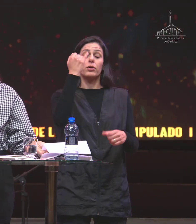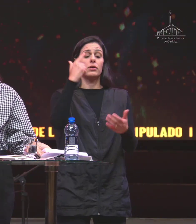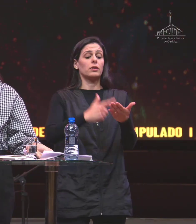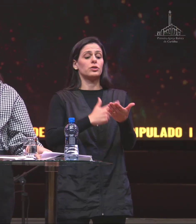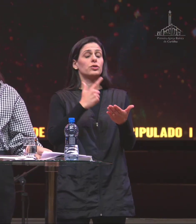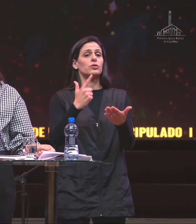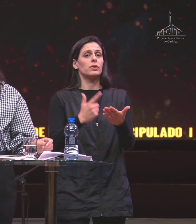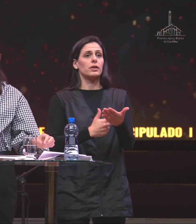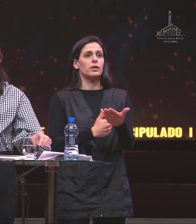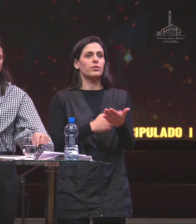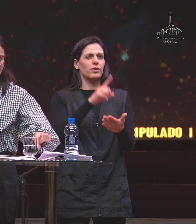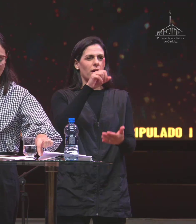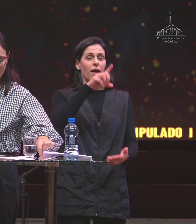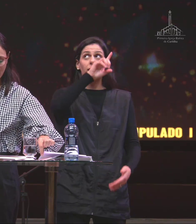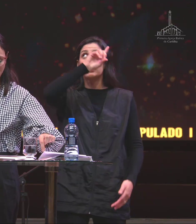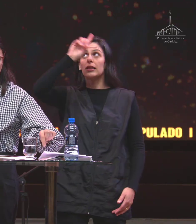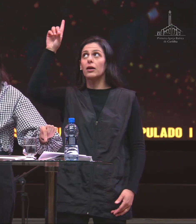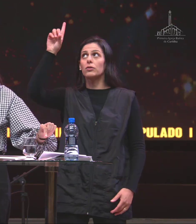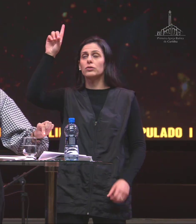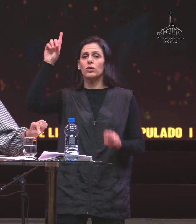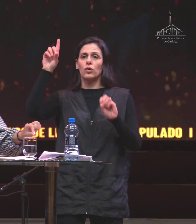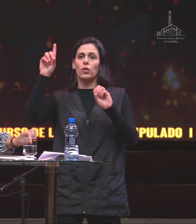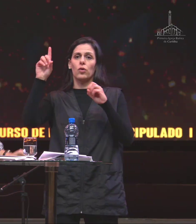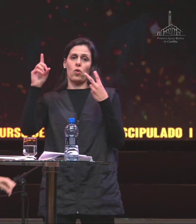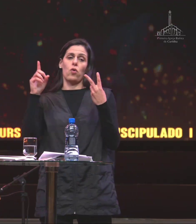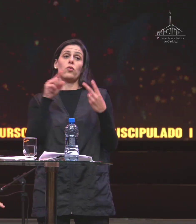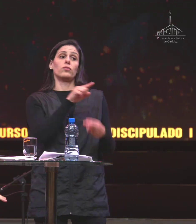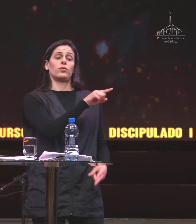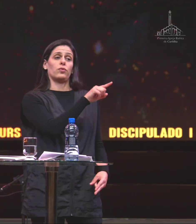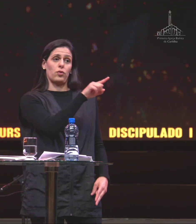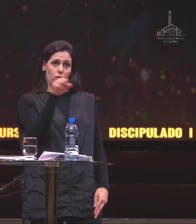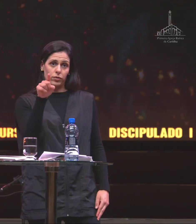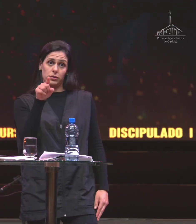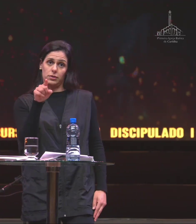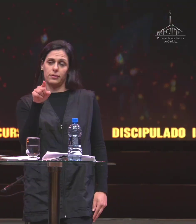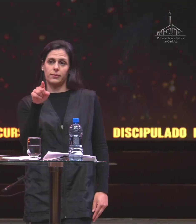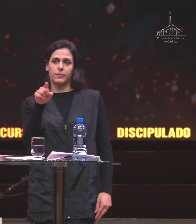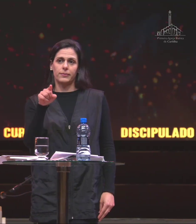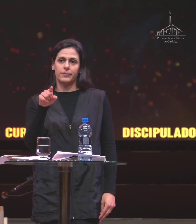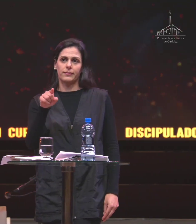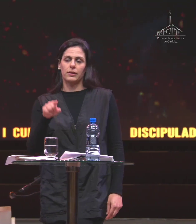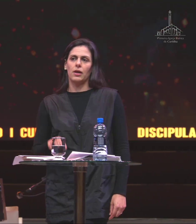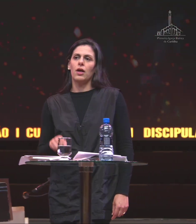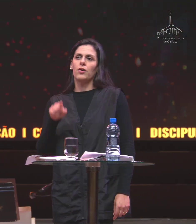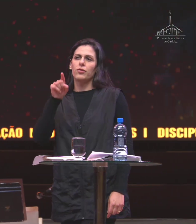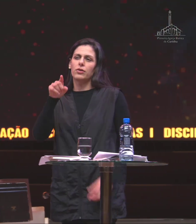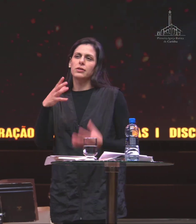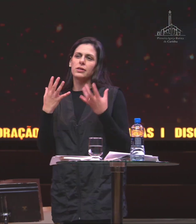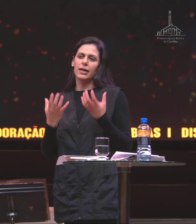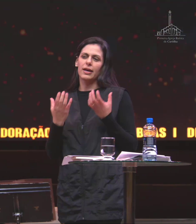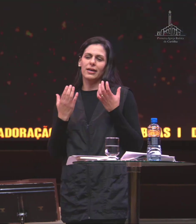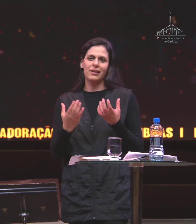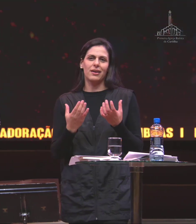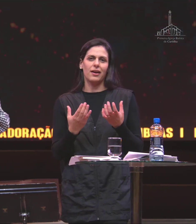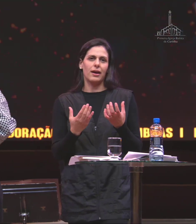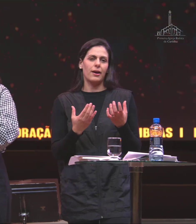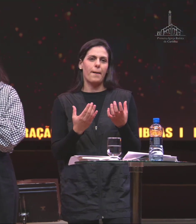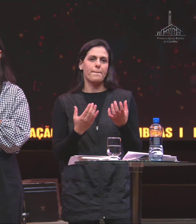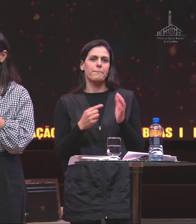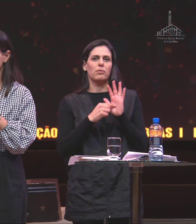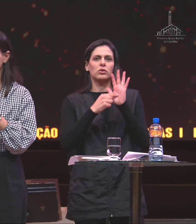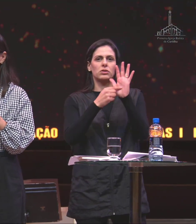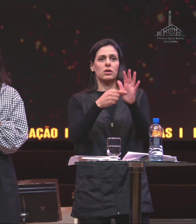determinadas coisas. Gente, eu não sei contar você, mas eu desejo ser uma carta viva de Cristo. Amém?